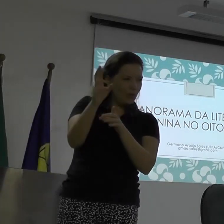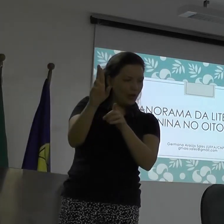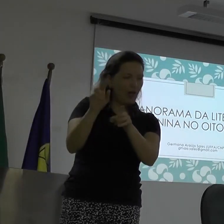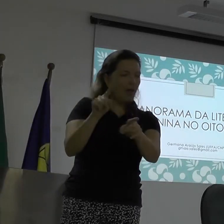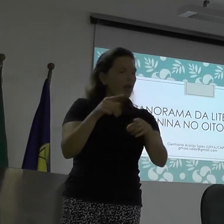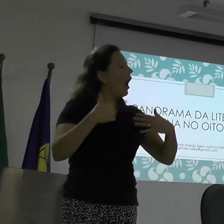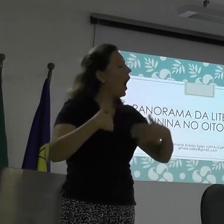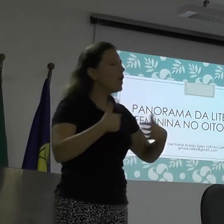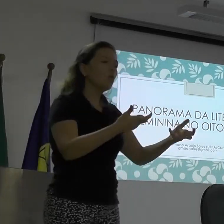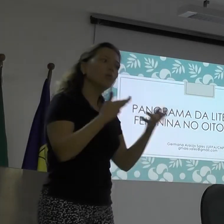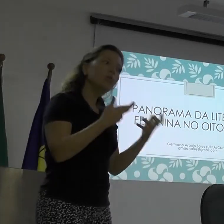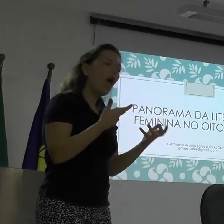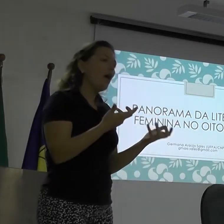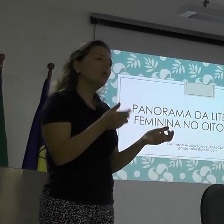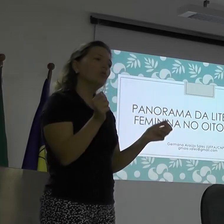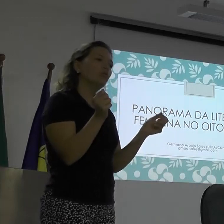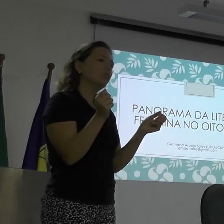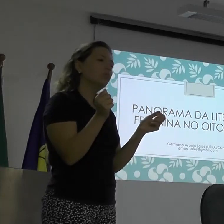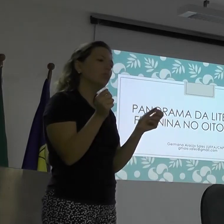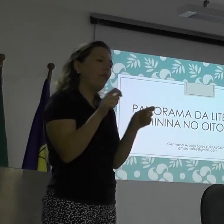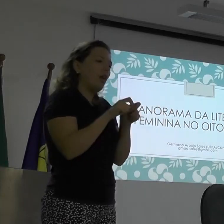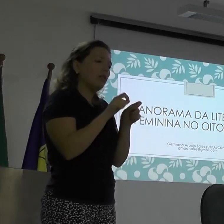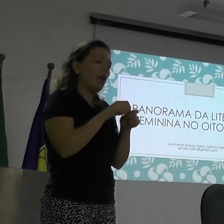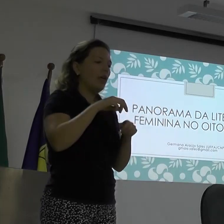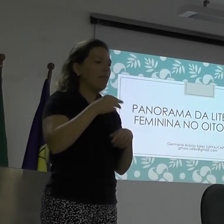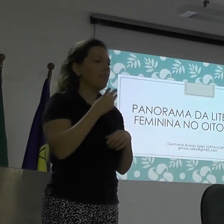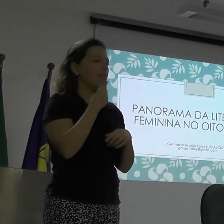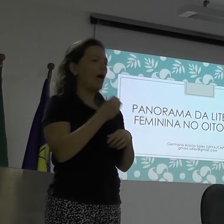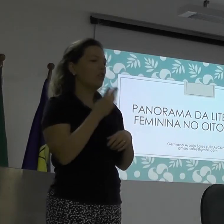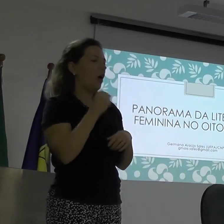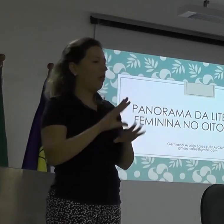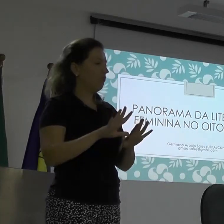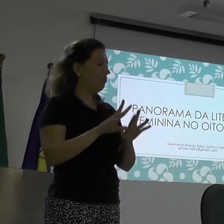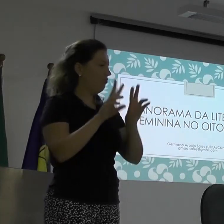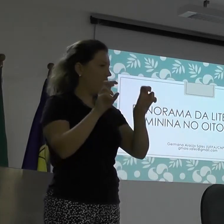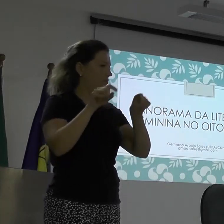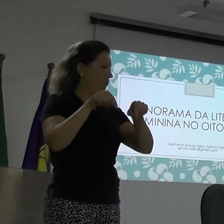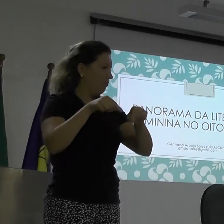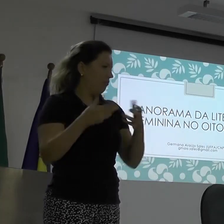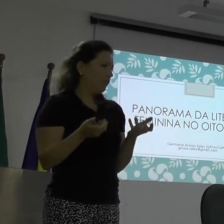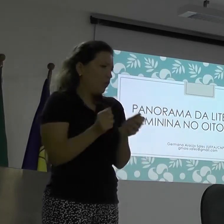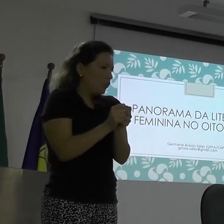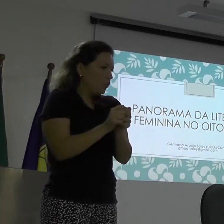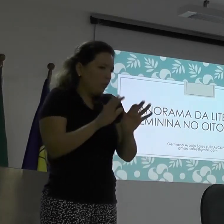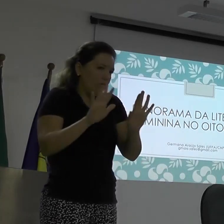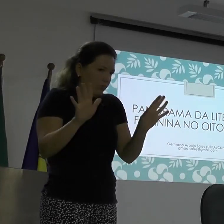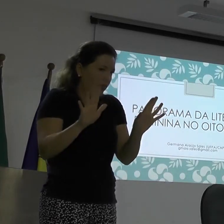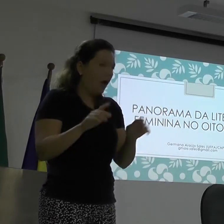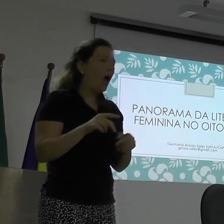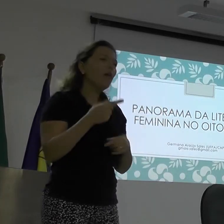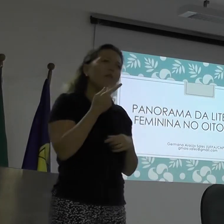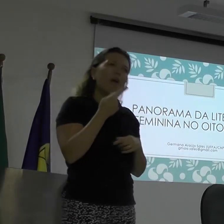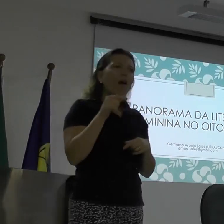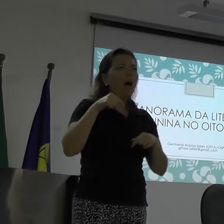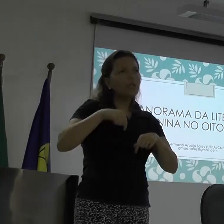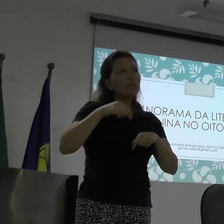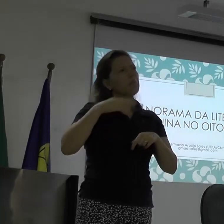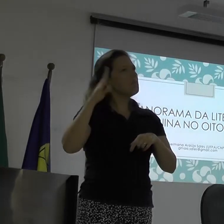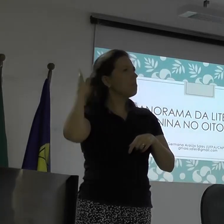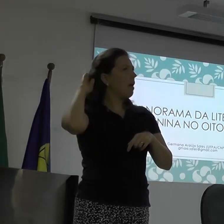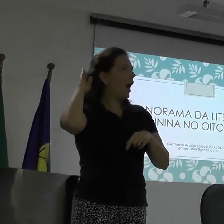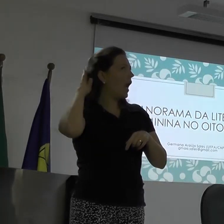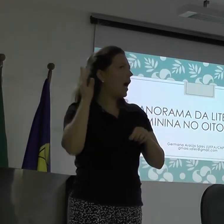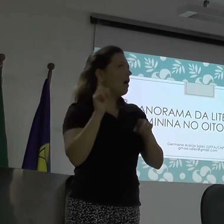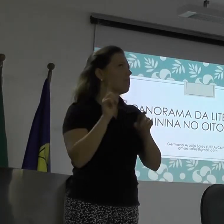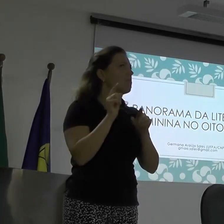fazer o doutorado em Machado. Eu disse assim, olha, o que eu tenho aqui no Pará, do Machado, não dá uma